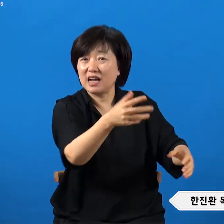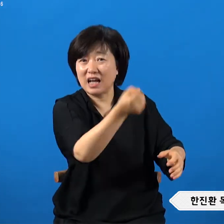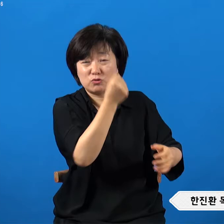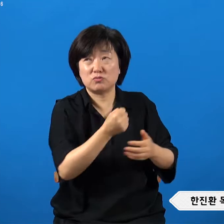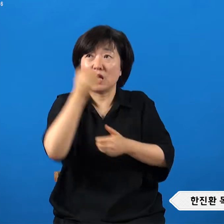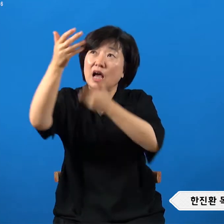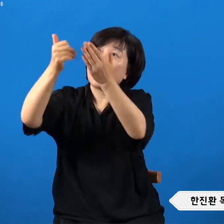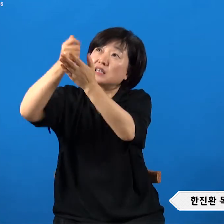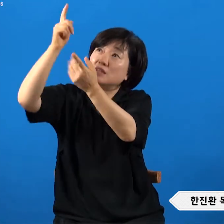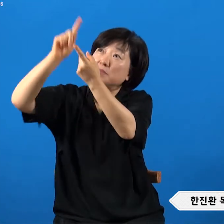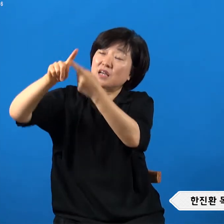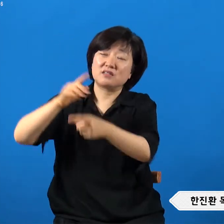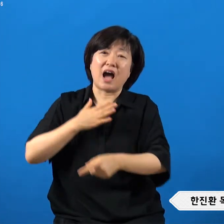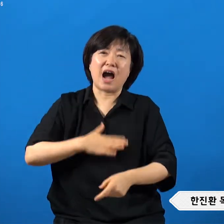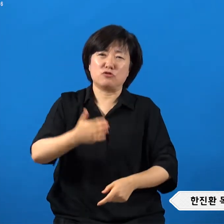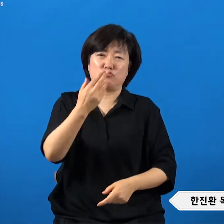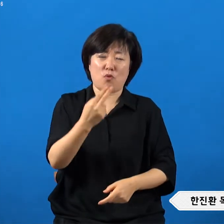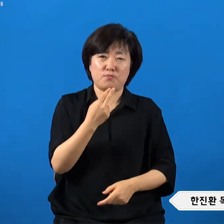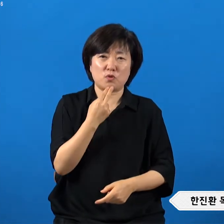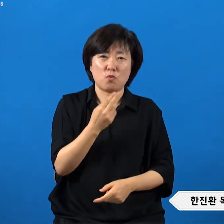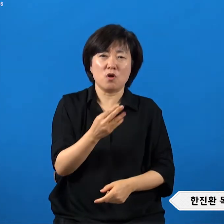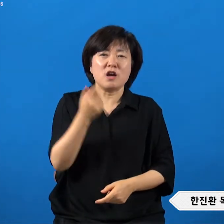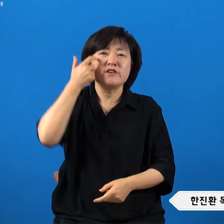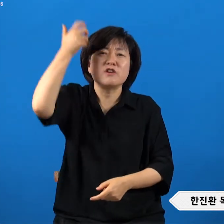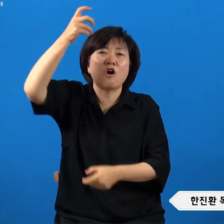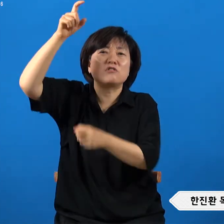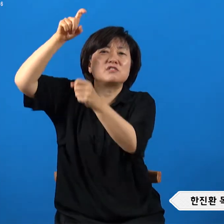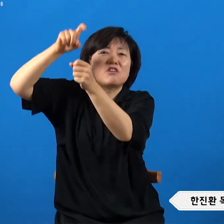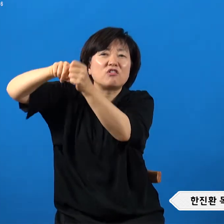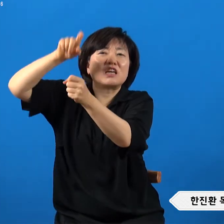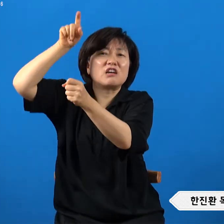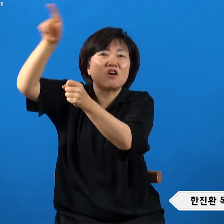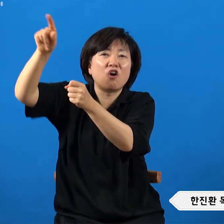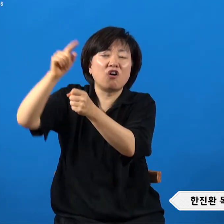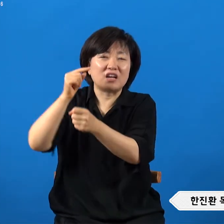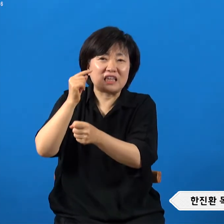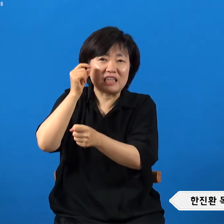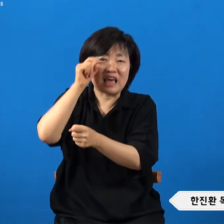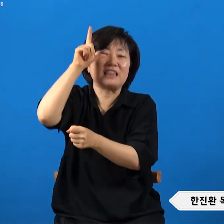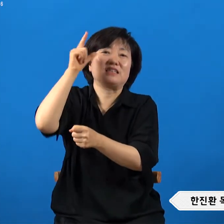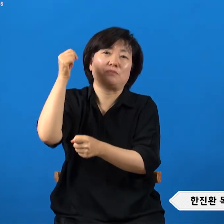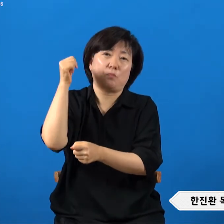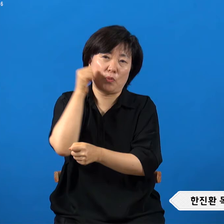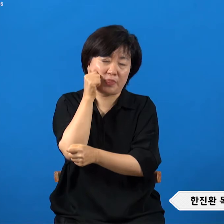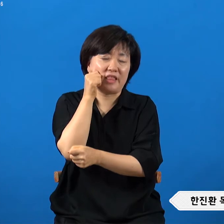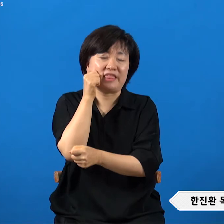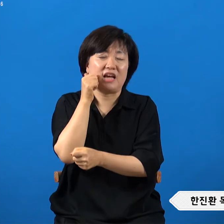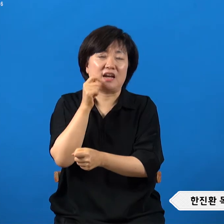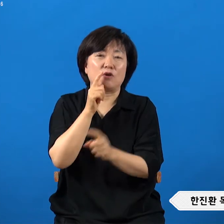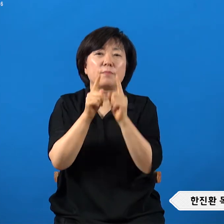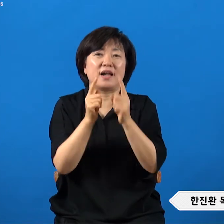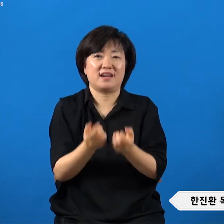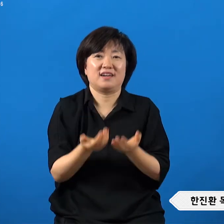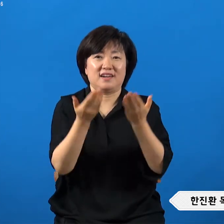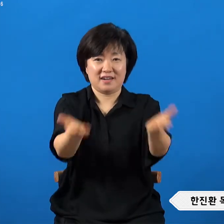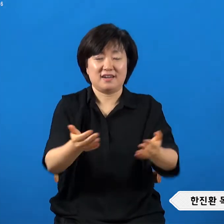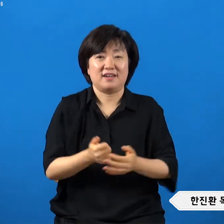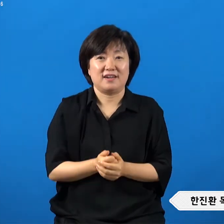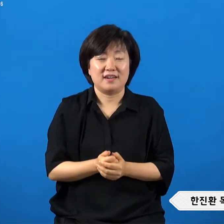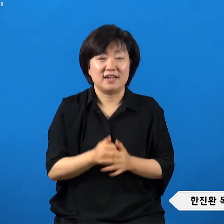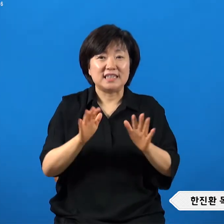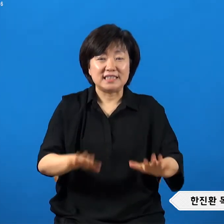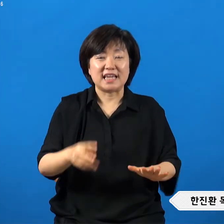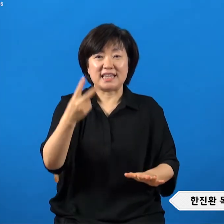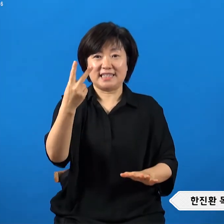수도 없고 결코 진리를, 영적인 것을 깨달을 수가 없다는 것을 강조합니다. 그러면서